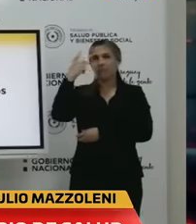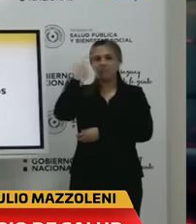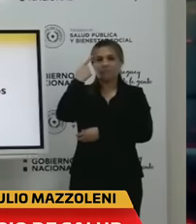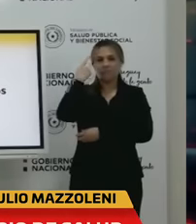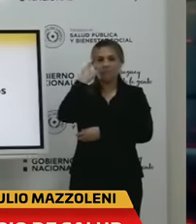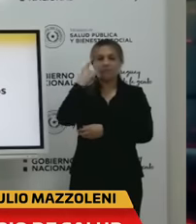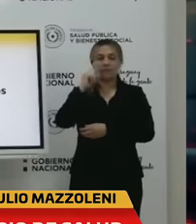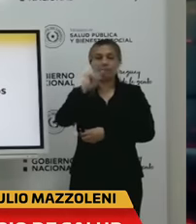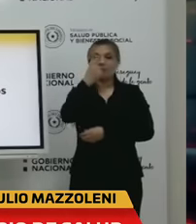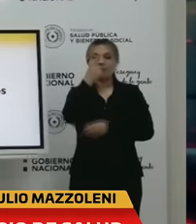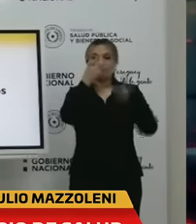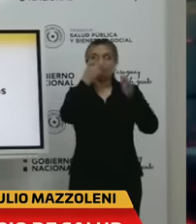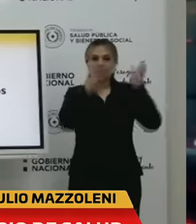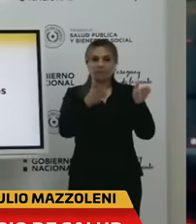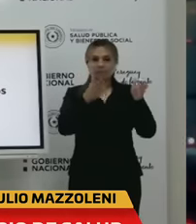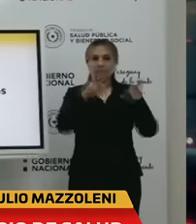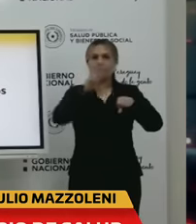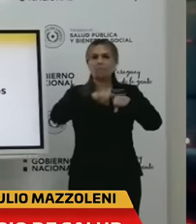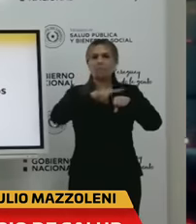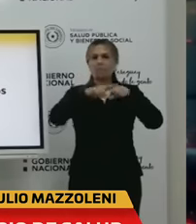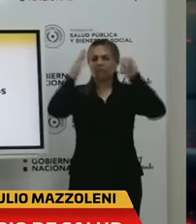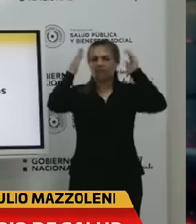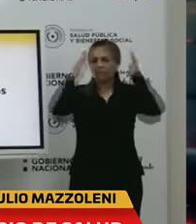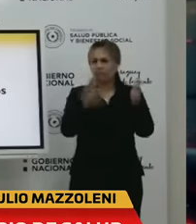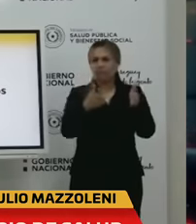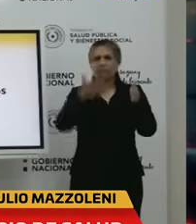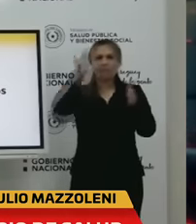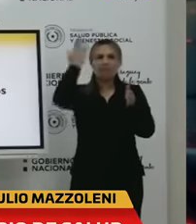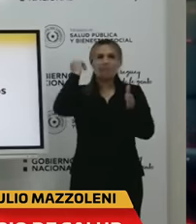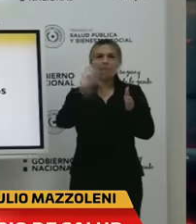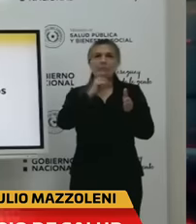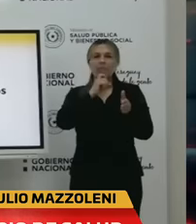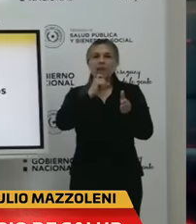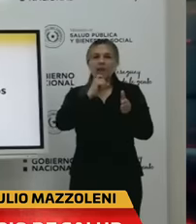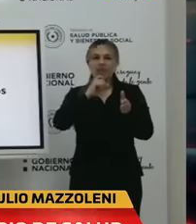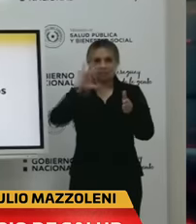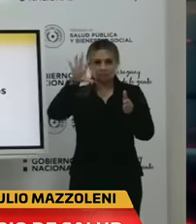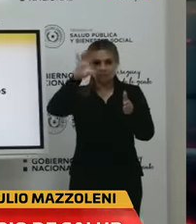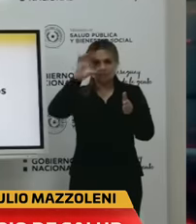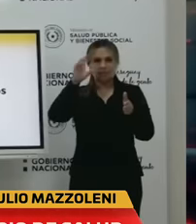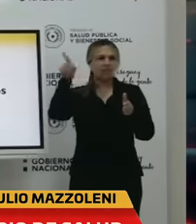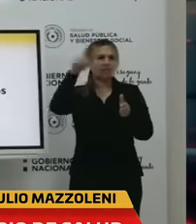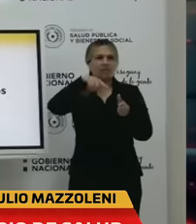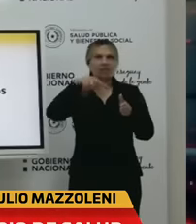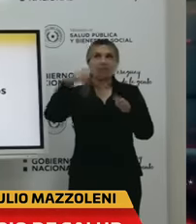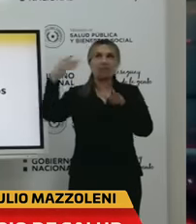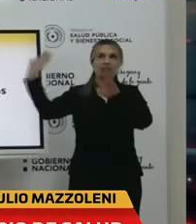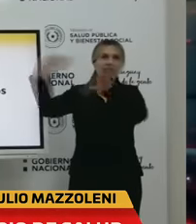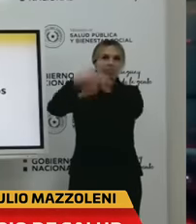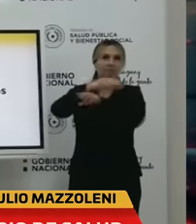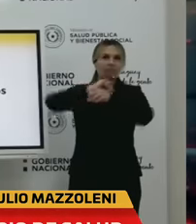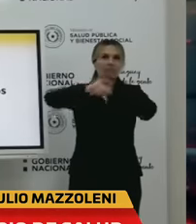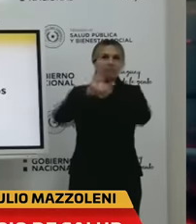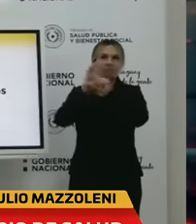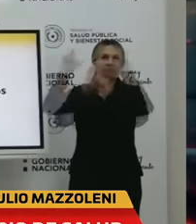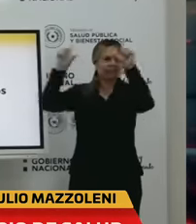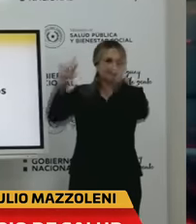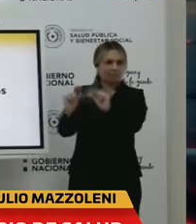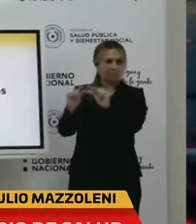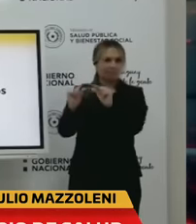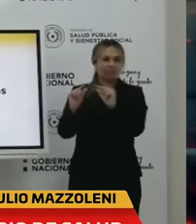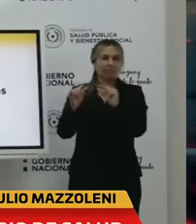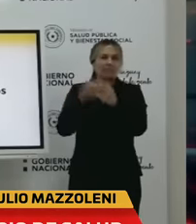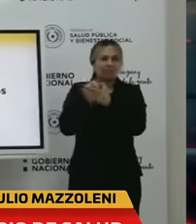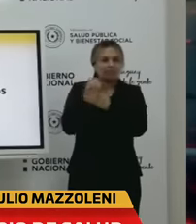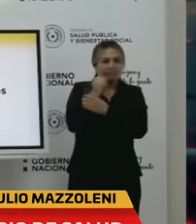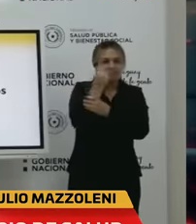primera etapa, el Paraguay se abocó durante los primeros meses a retrasar la entrada del virus lo más posible. El Paraguay